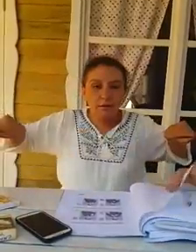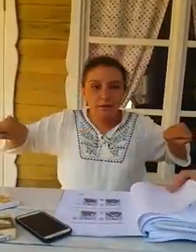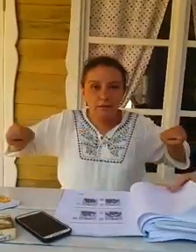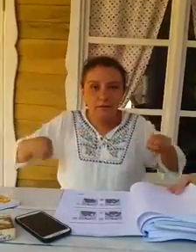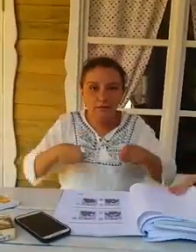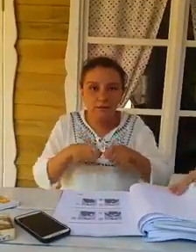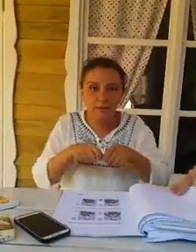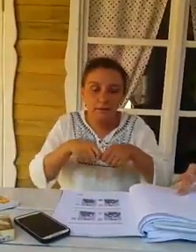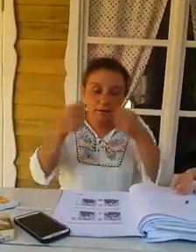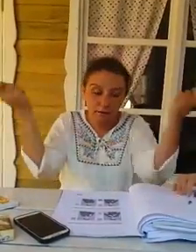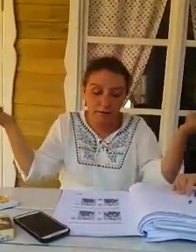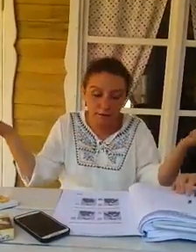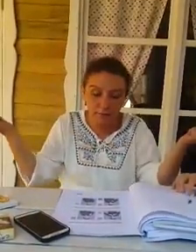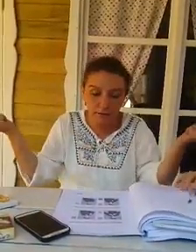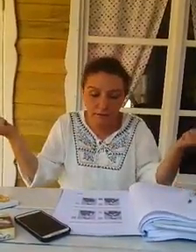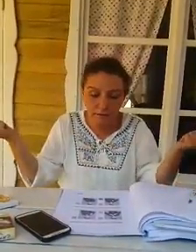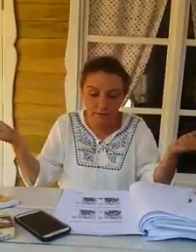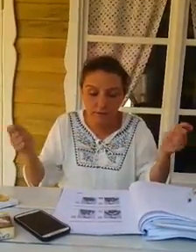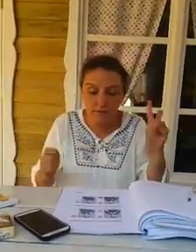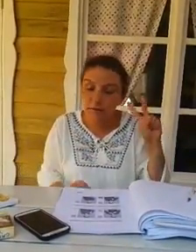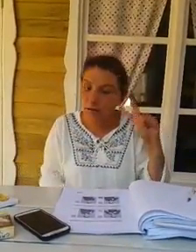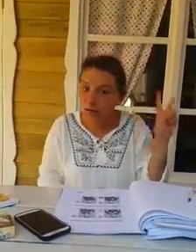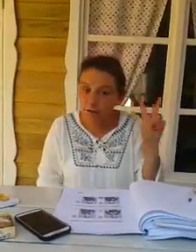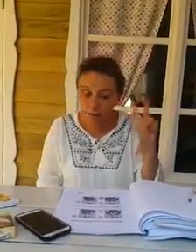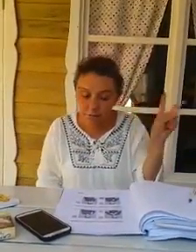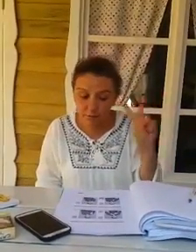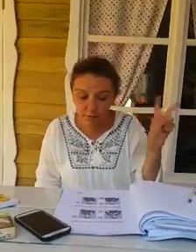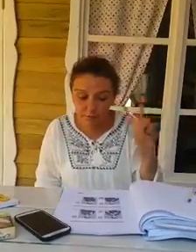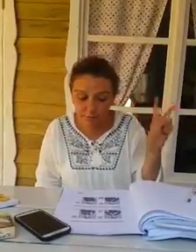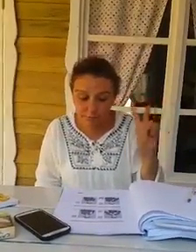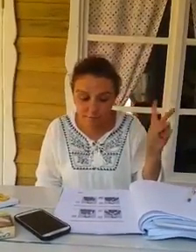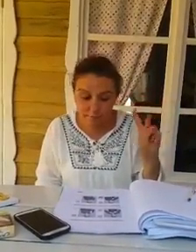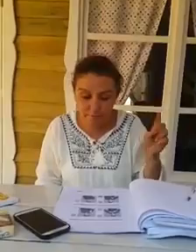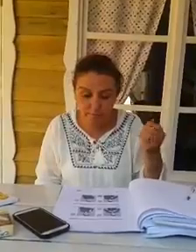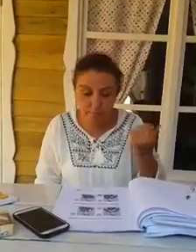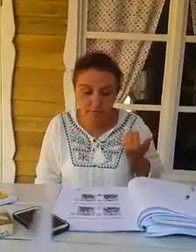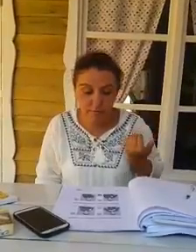Yırtmak ya da yırtmak. 20.